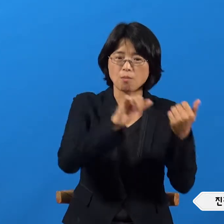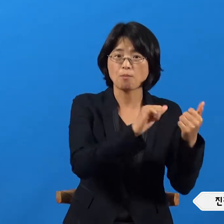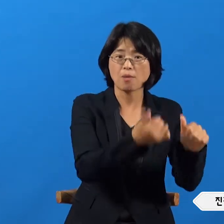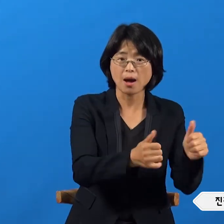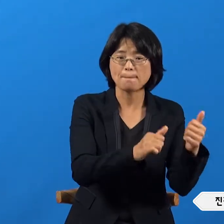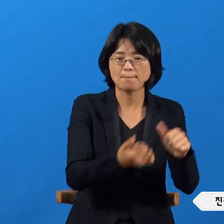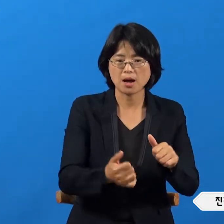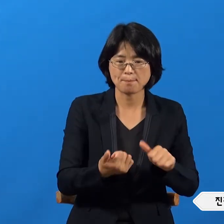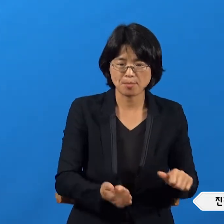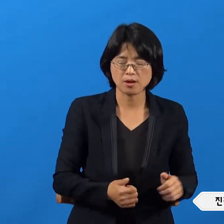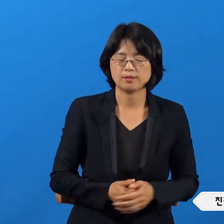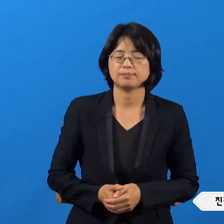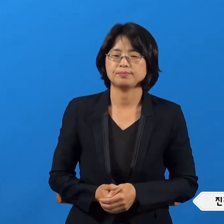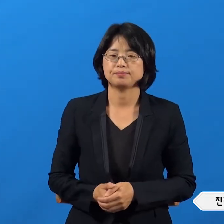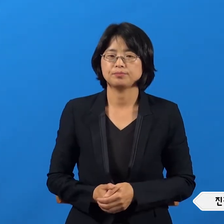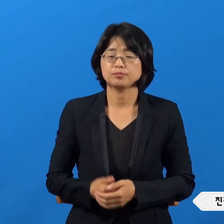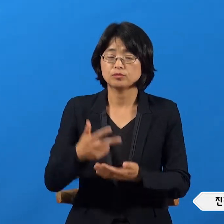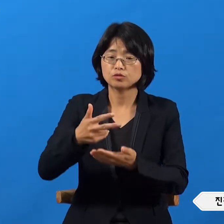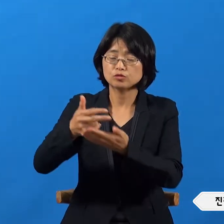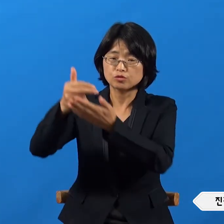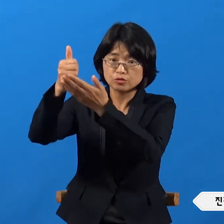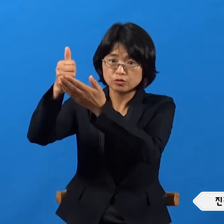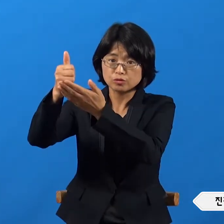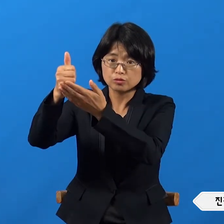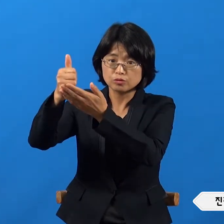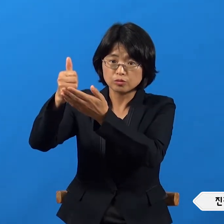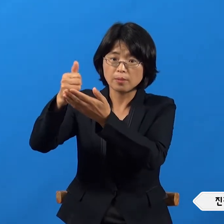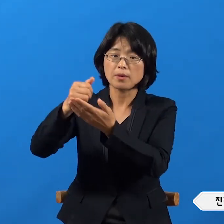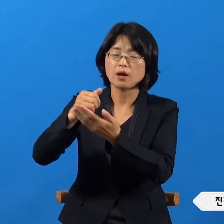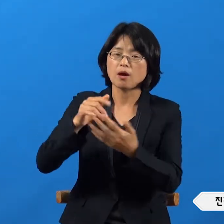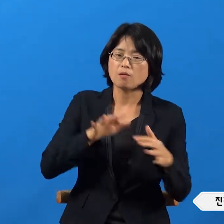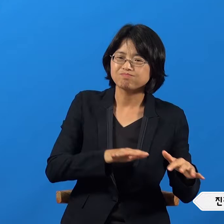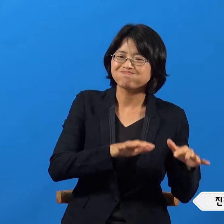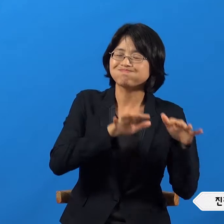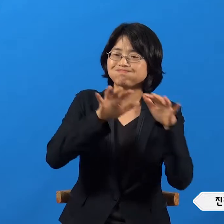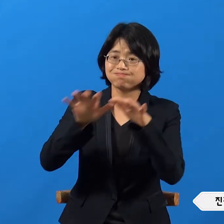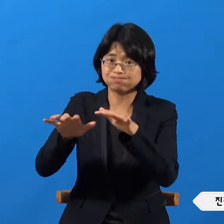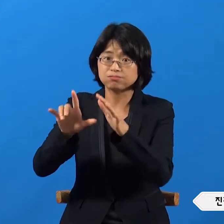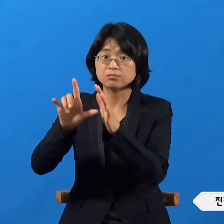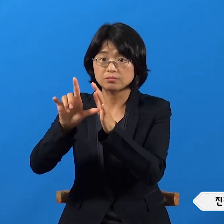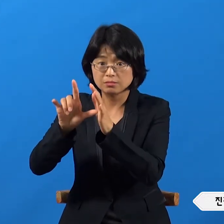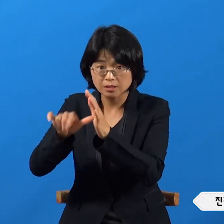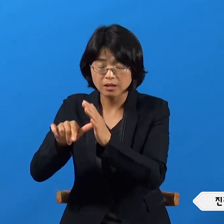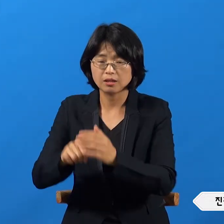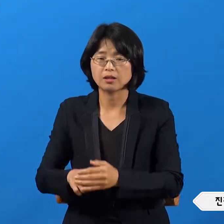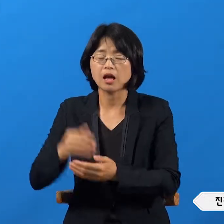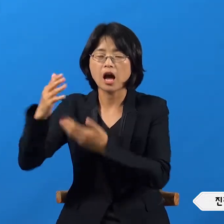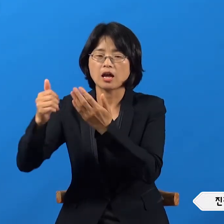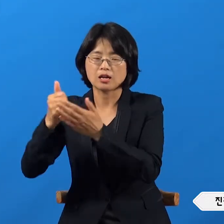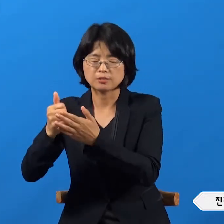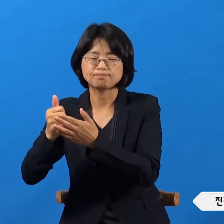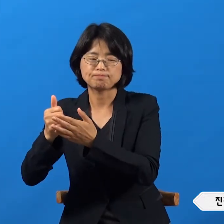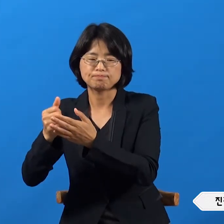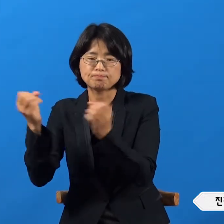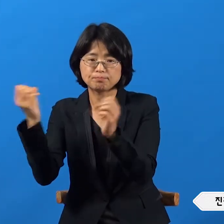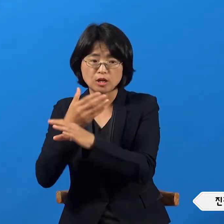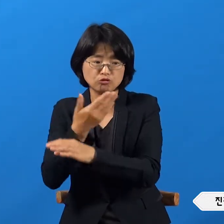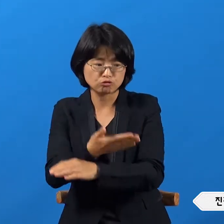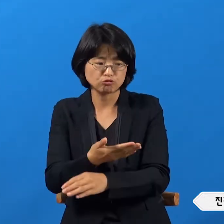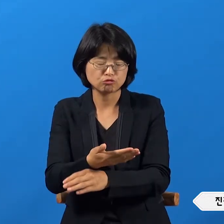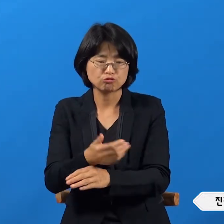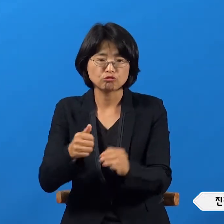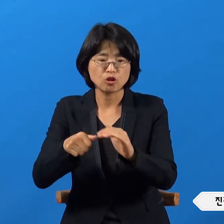나오기 시작합니다. 하나님께서 응답하셔서 놋뱀을 높이 들게 하십니다. 고난